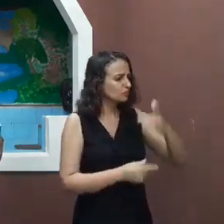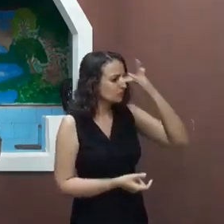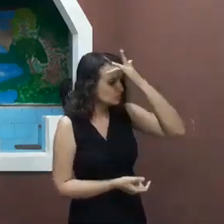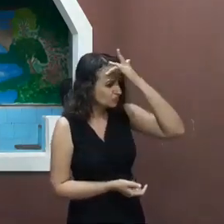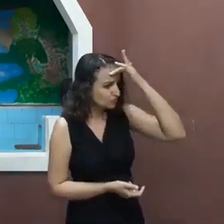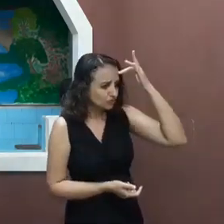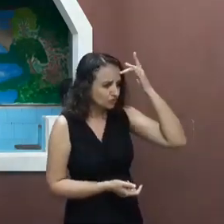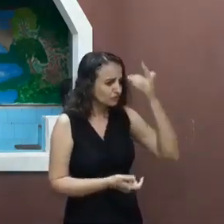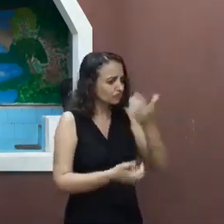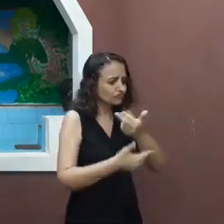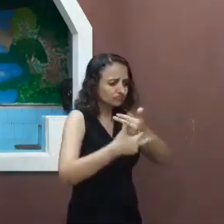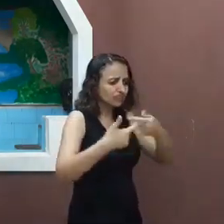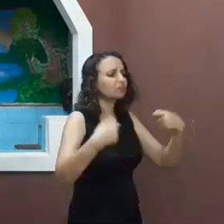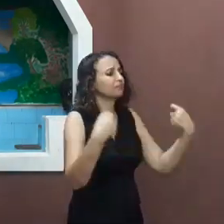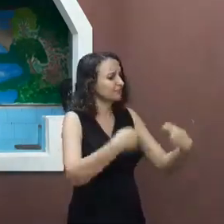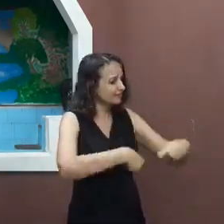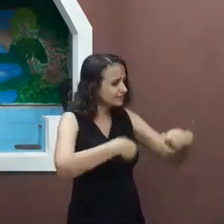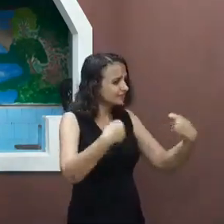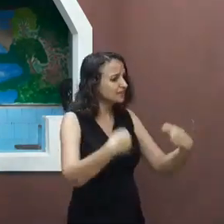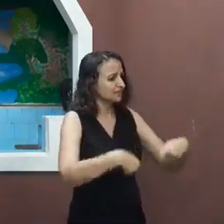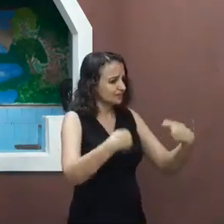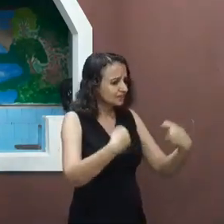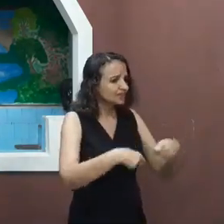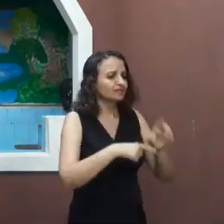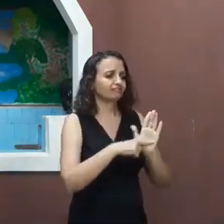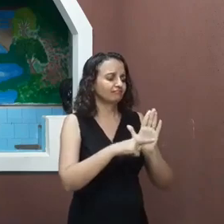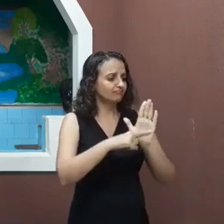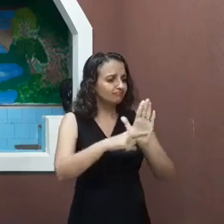que padecem de necessidade?